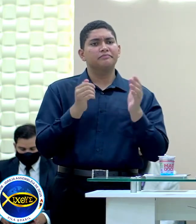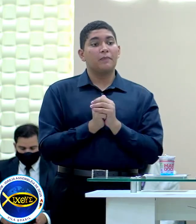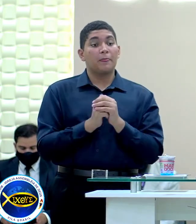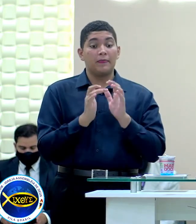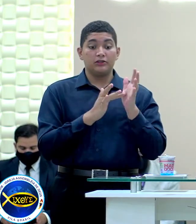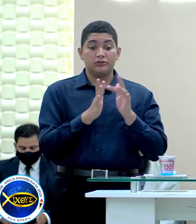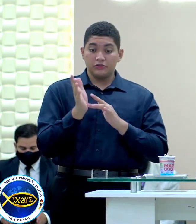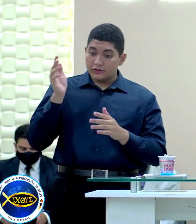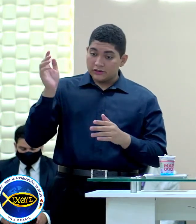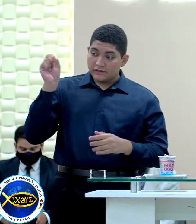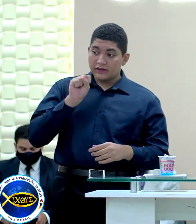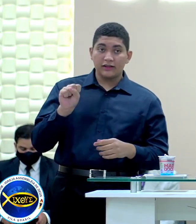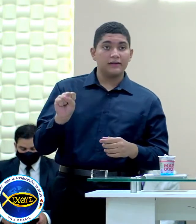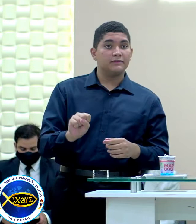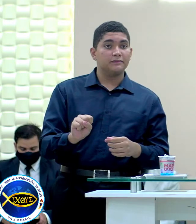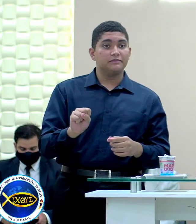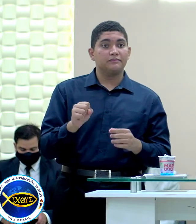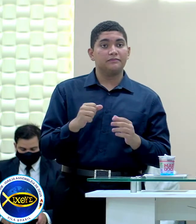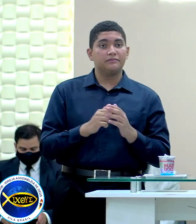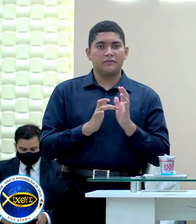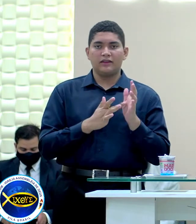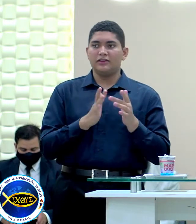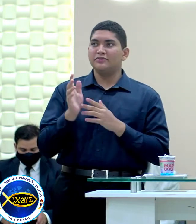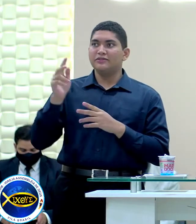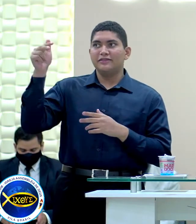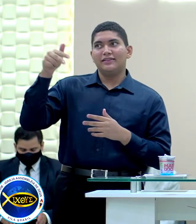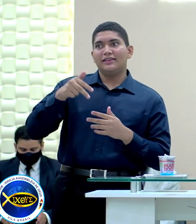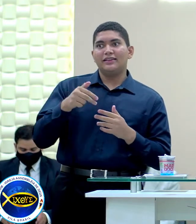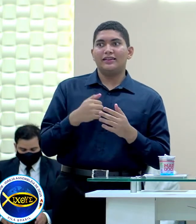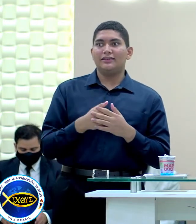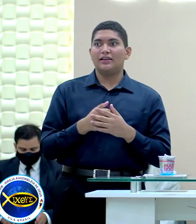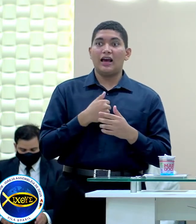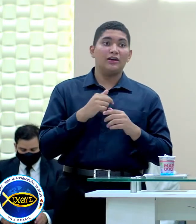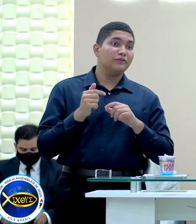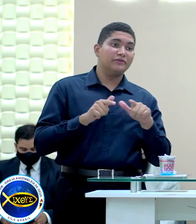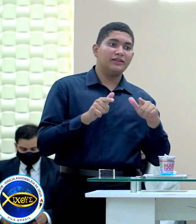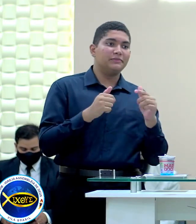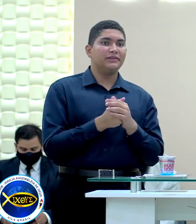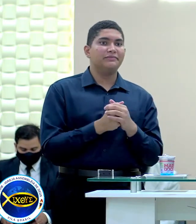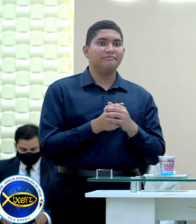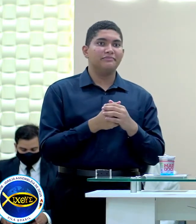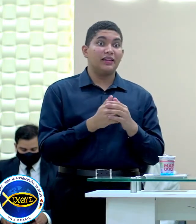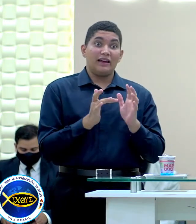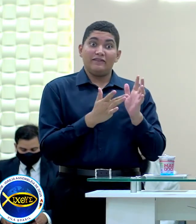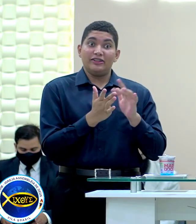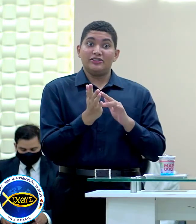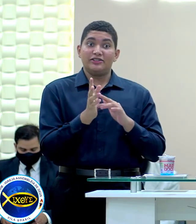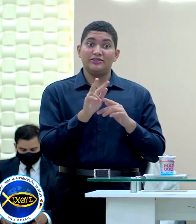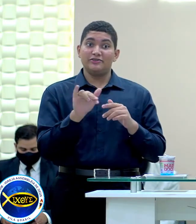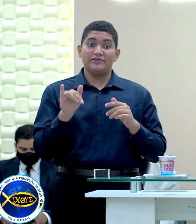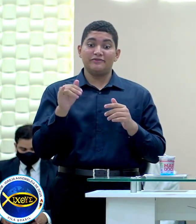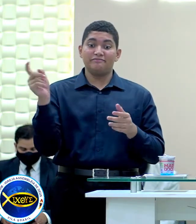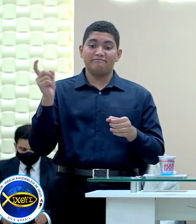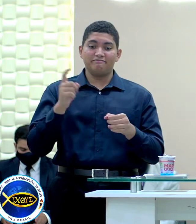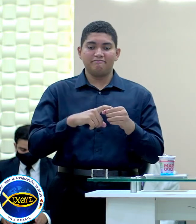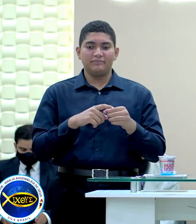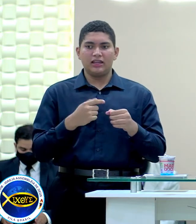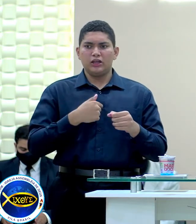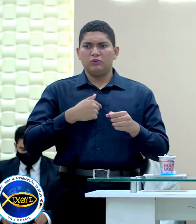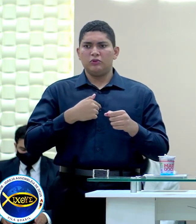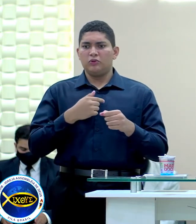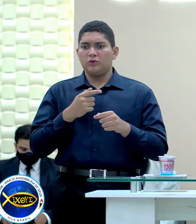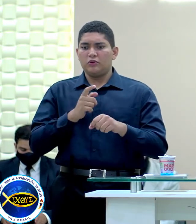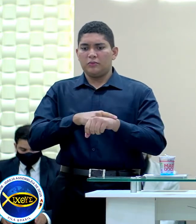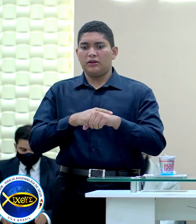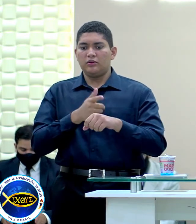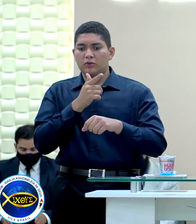vem, então eu não vou mais trabalhar. Que ele pode vir a qualquer hora. Já pensou? Eu estou lá no meio do mar,